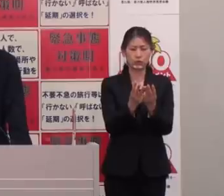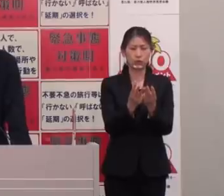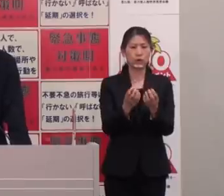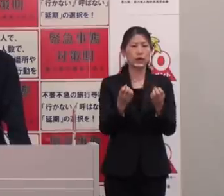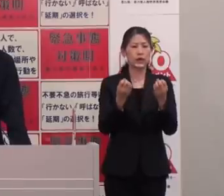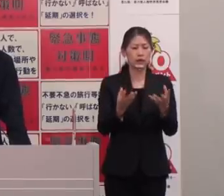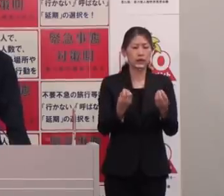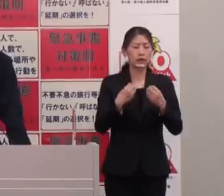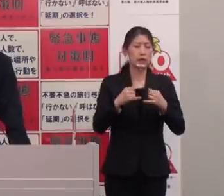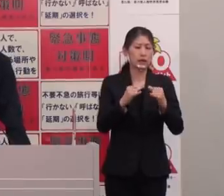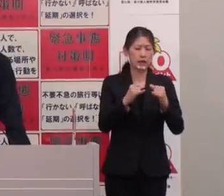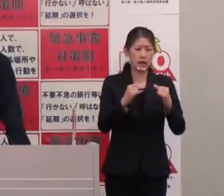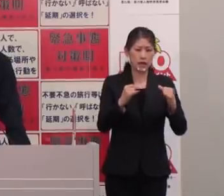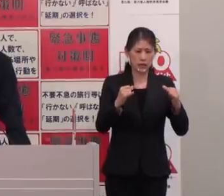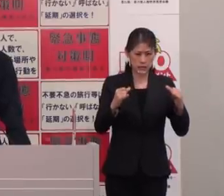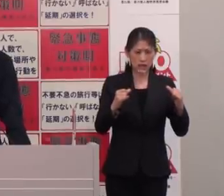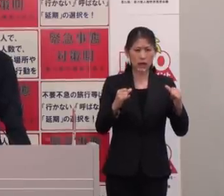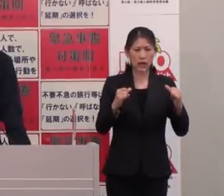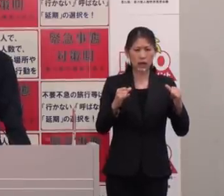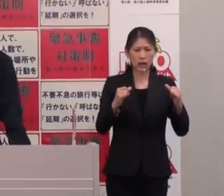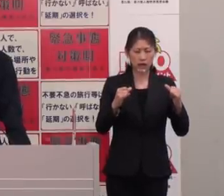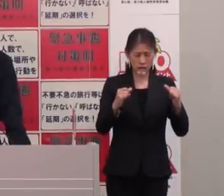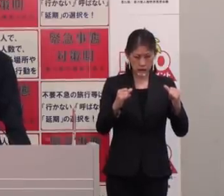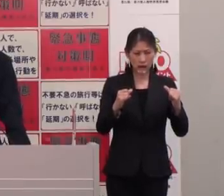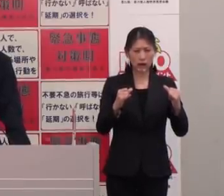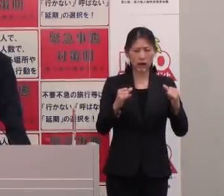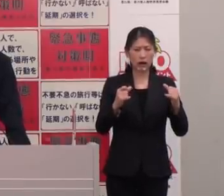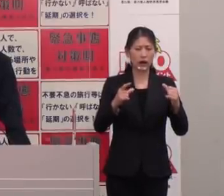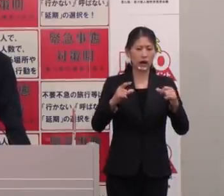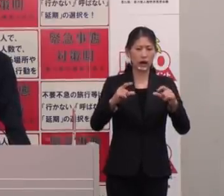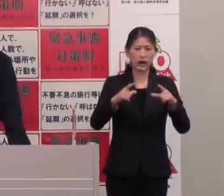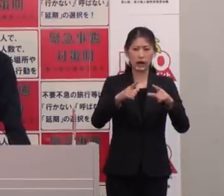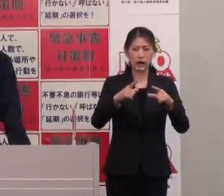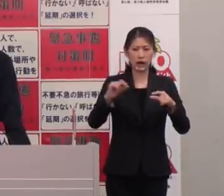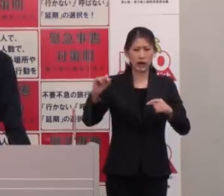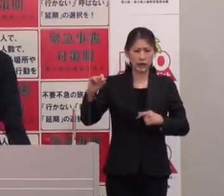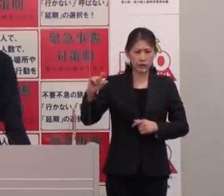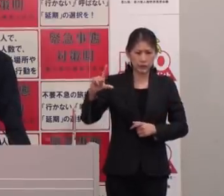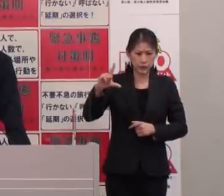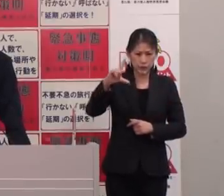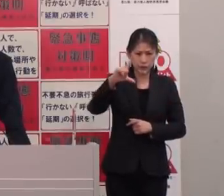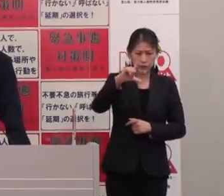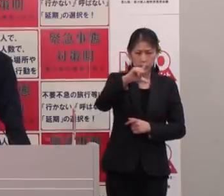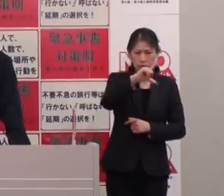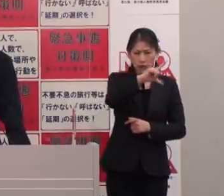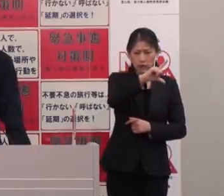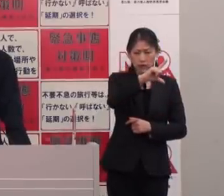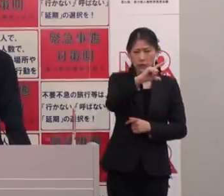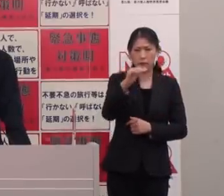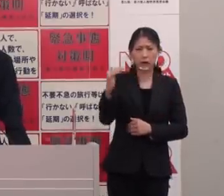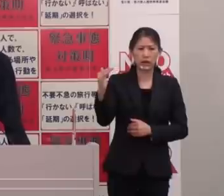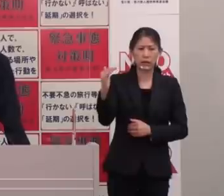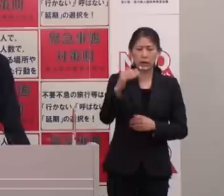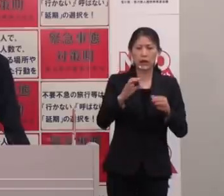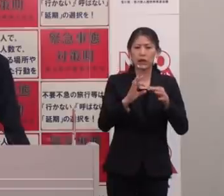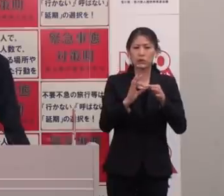け高水準で続いていくか、まあ、それによりけりで、